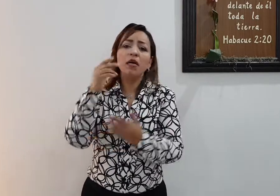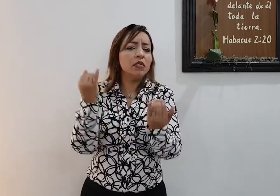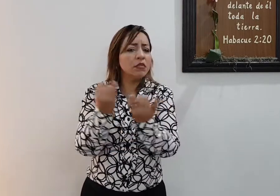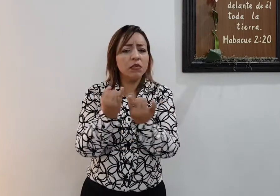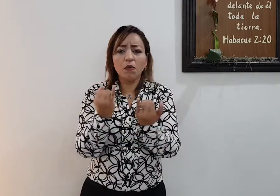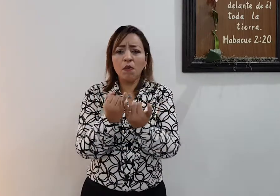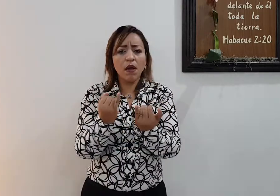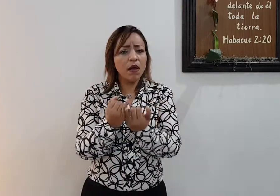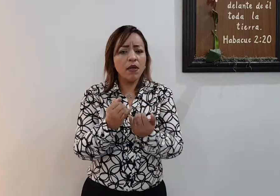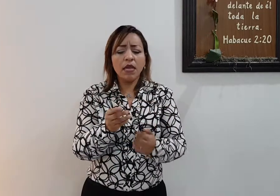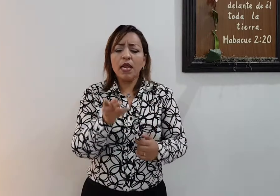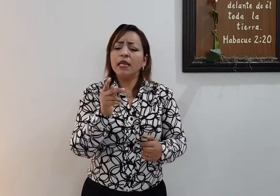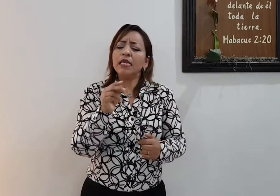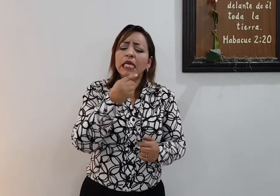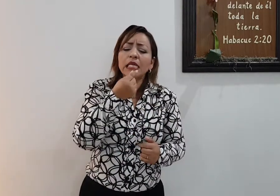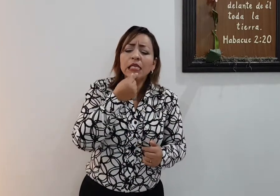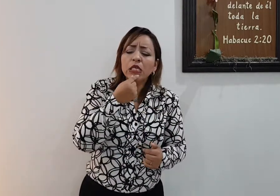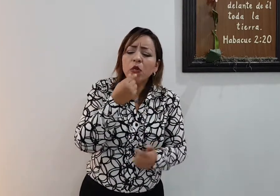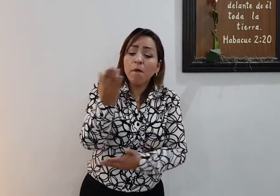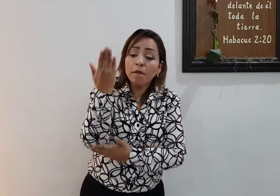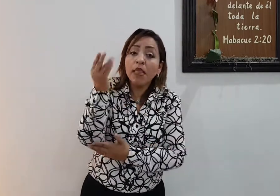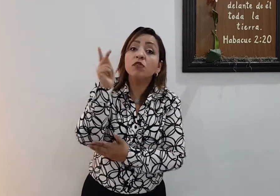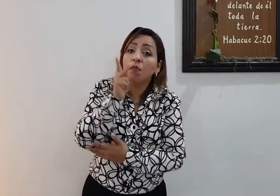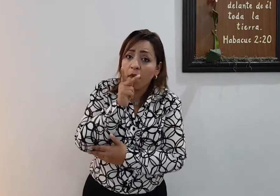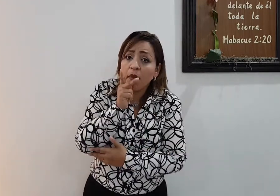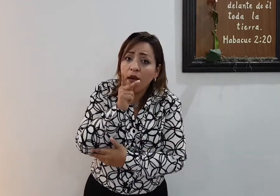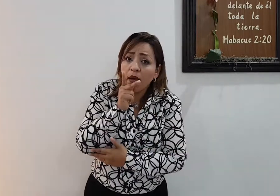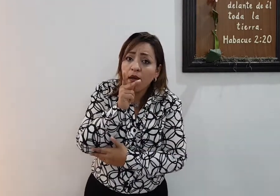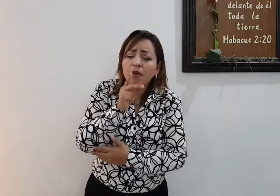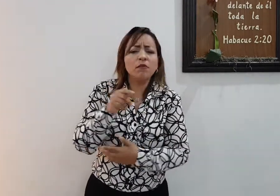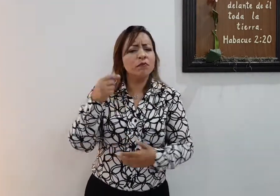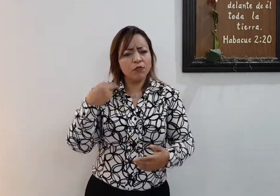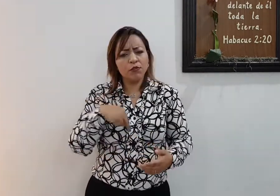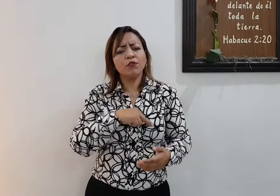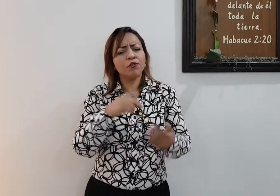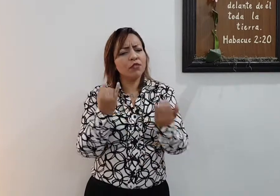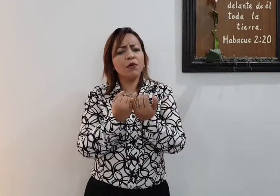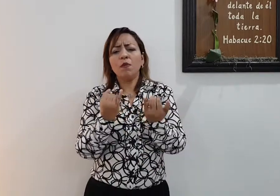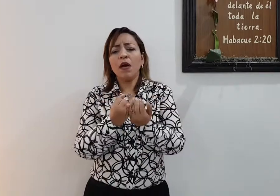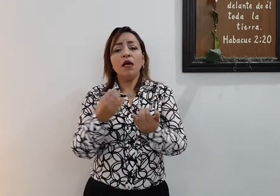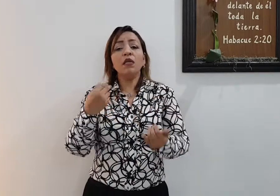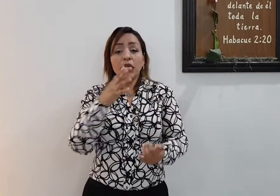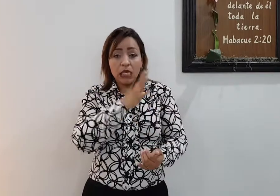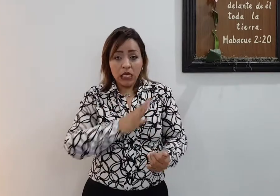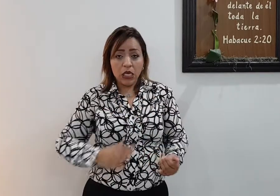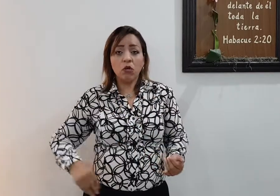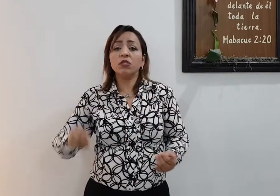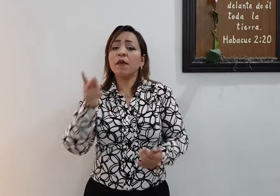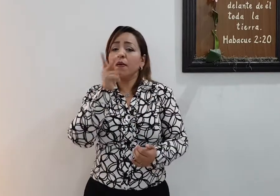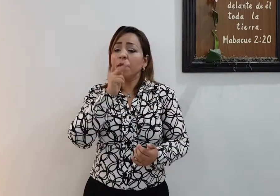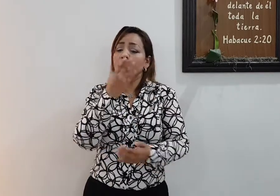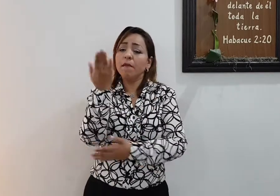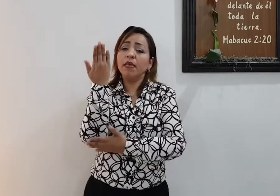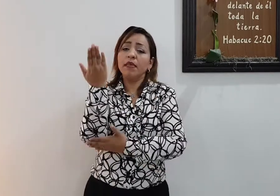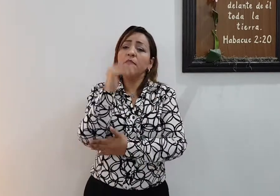cuando un niño tenía el problema porque se le había caído la llantita a su carro? Para el niño era la pérdida de su juguete, para el papá era: ahorita